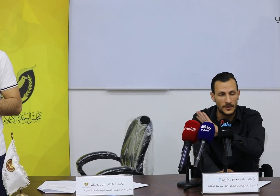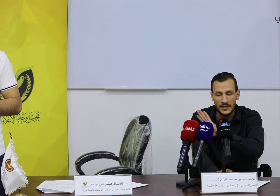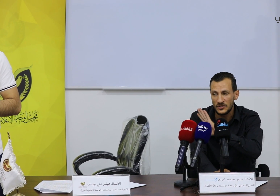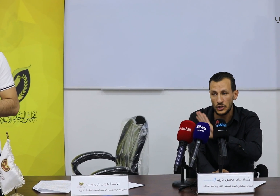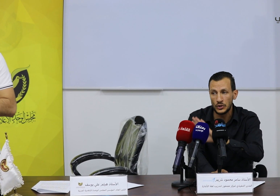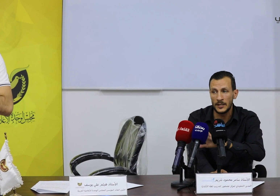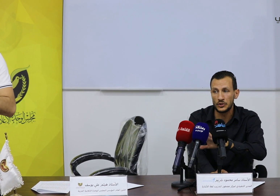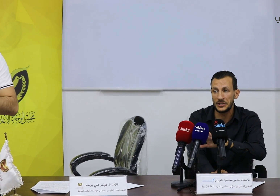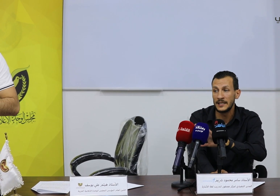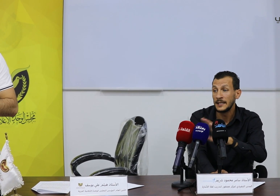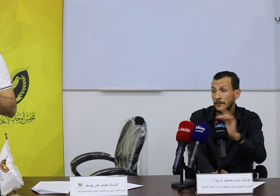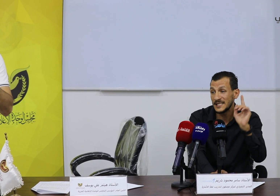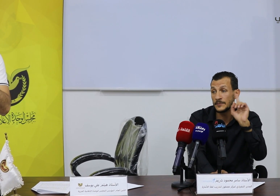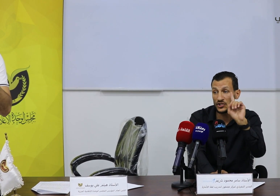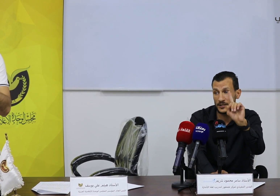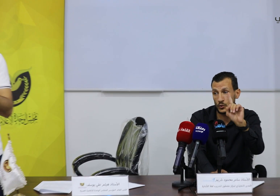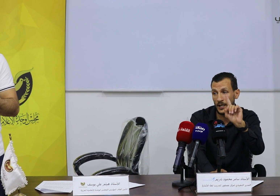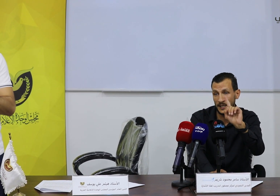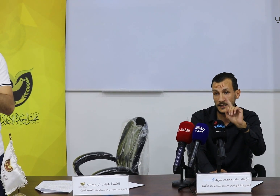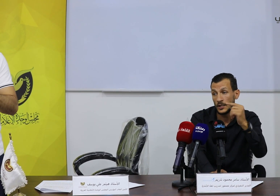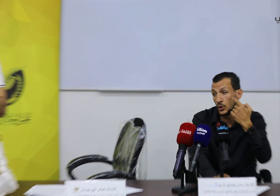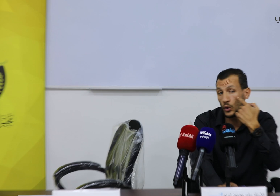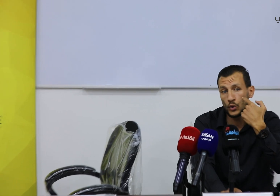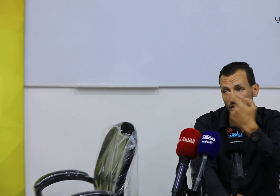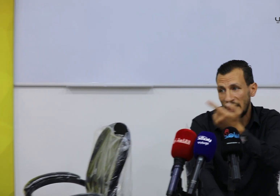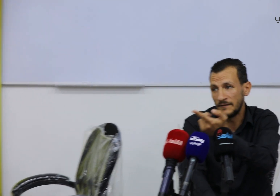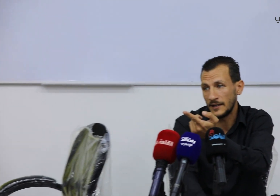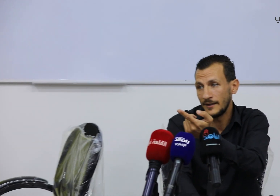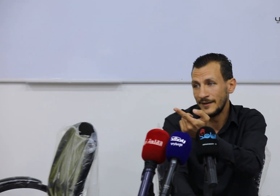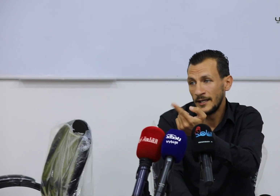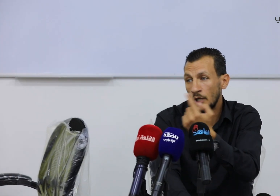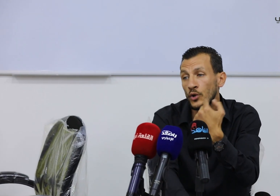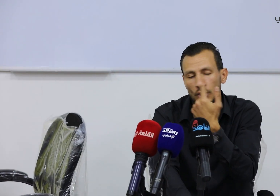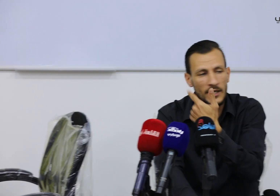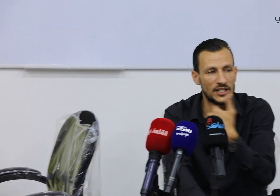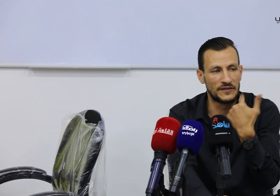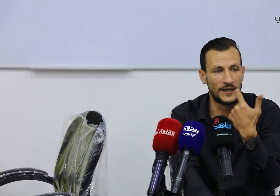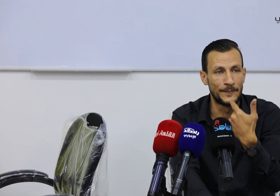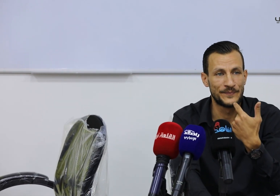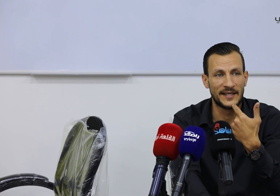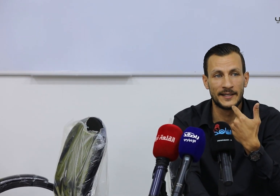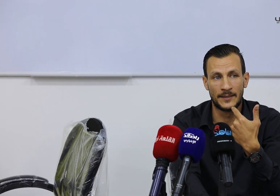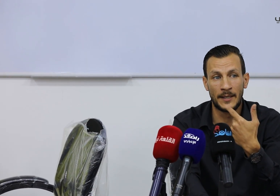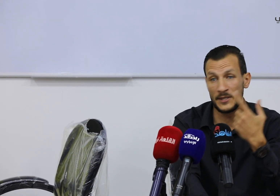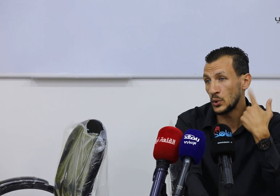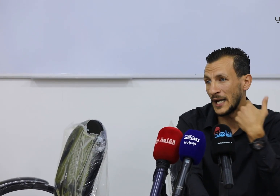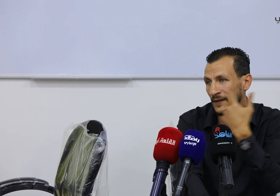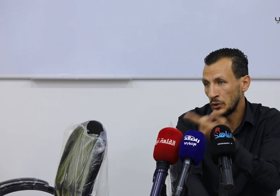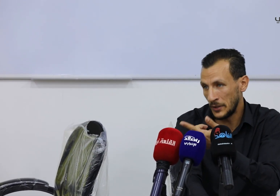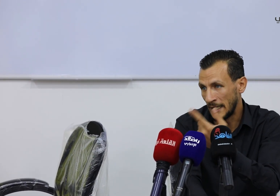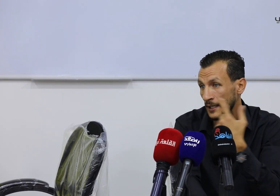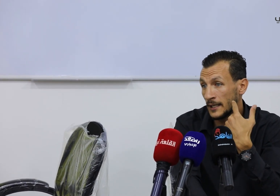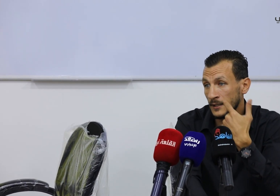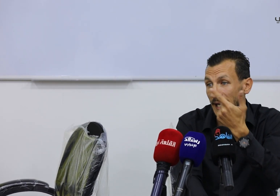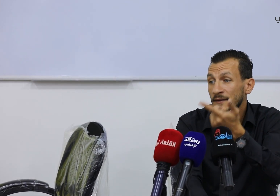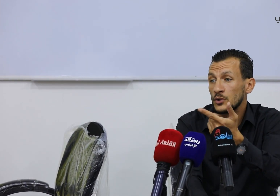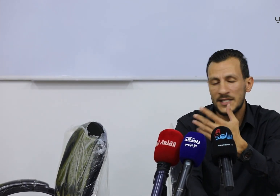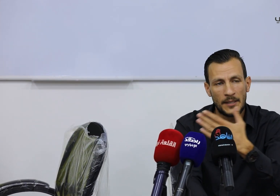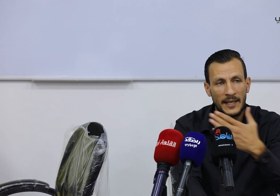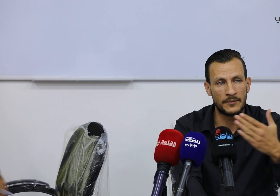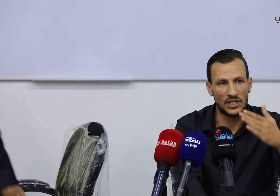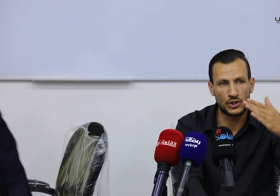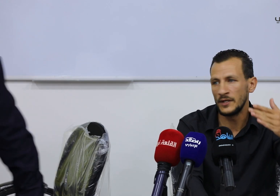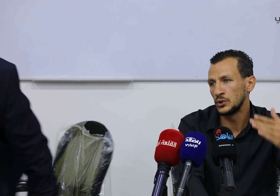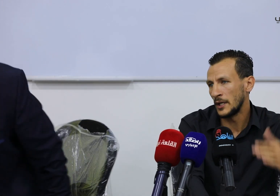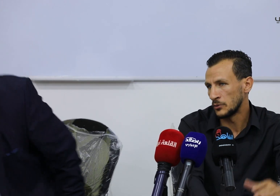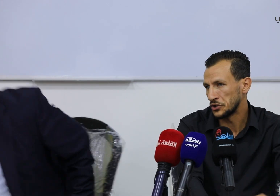بتحكي معه طبيعي، فيش عنده اي مشكله، بس بشرط واحد انه هو يكون شايفك، انه هو بده يقرا الشفاء، تمام. بس هو قادر انه يعني قادر